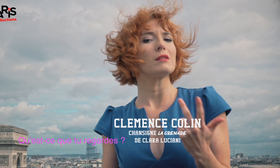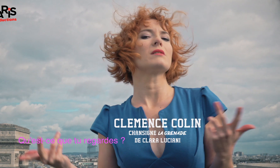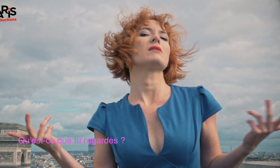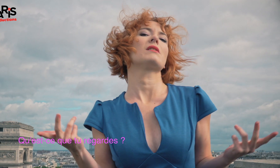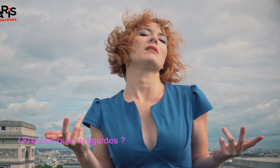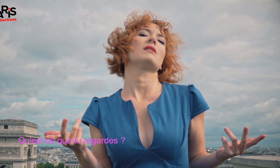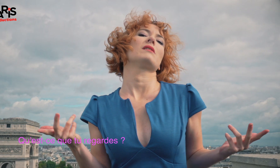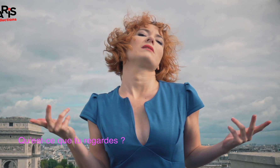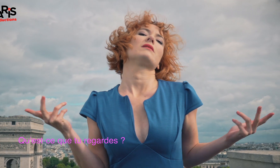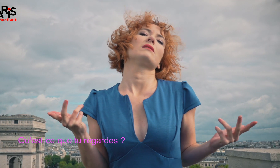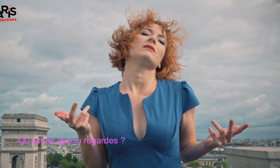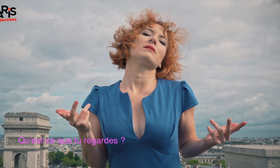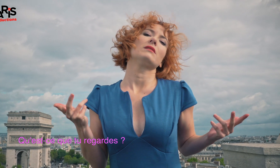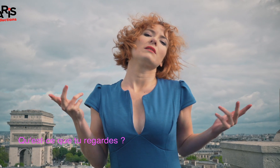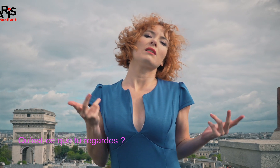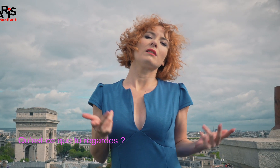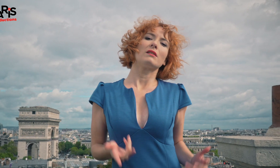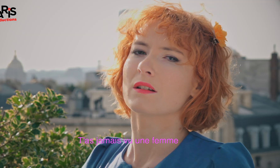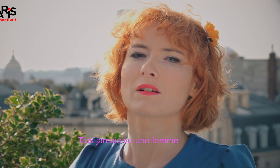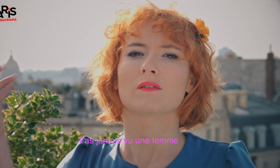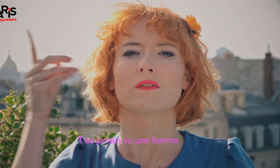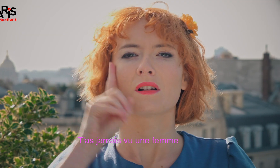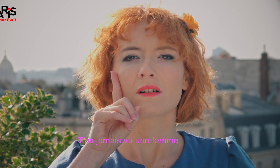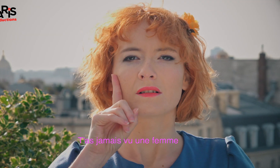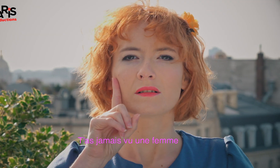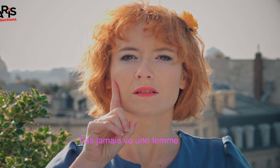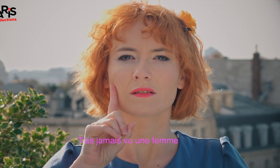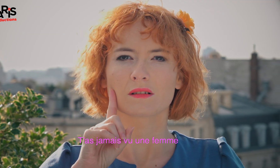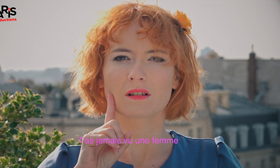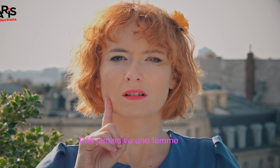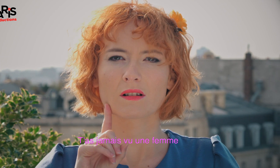qu'est-ce que tu regardes? T'as jamais vu une femme